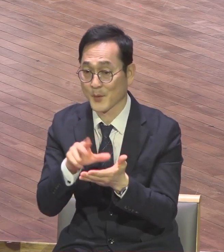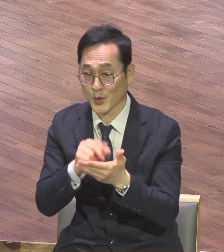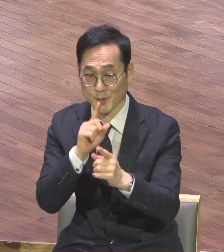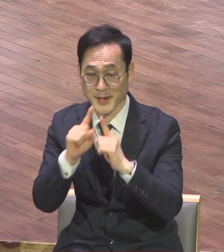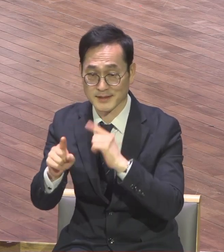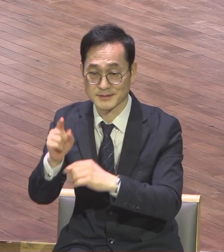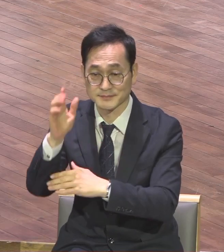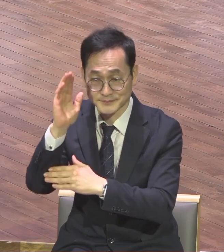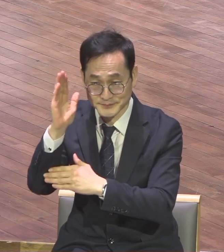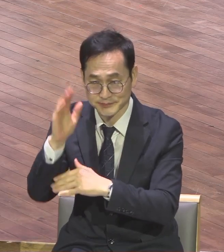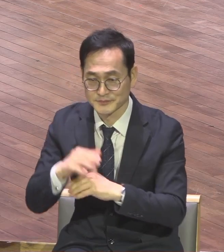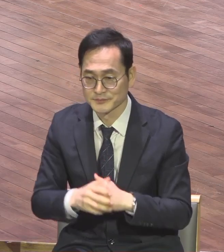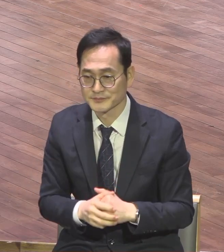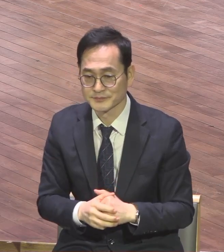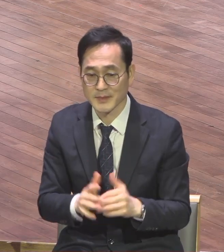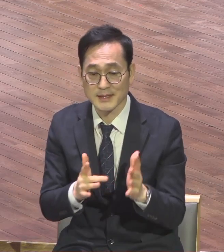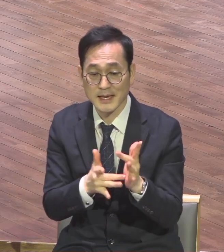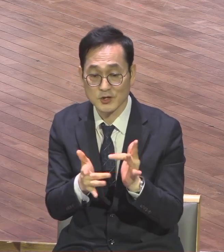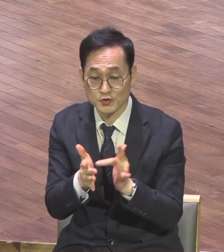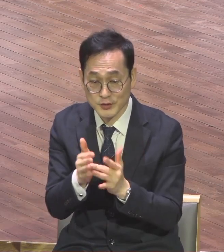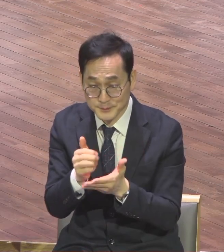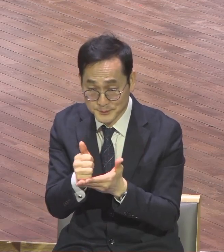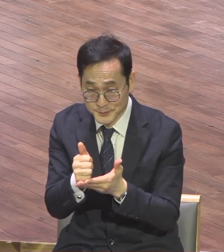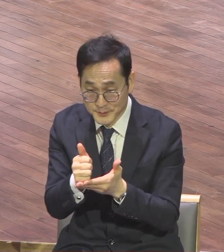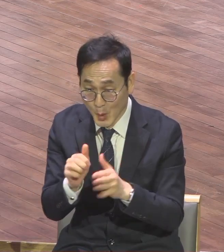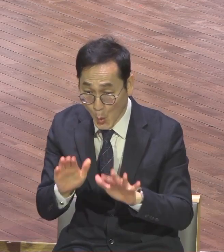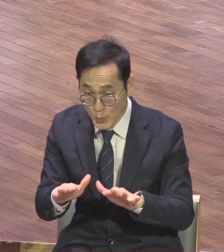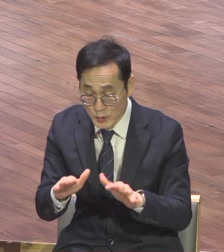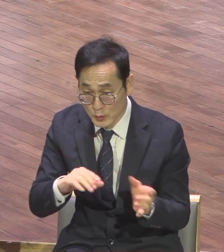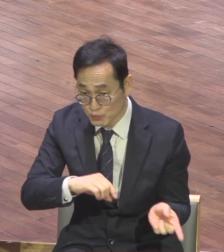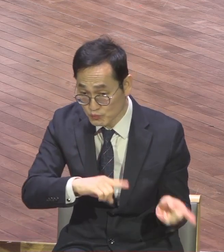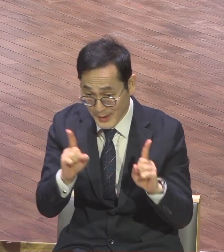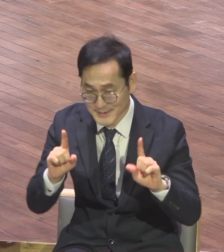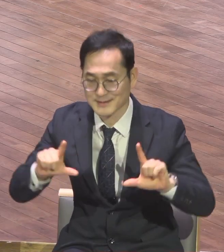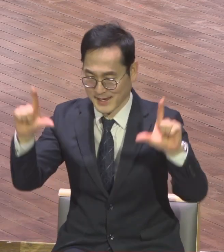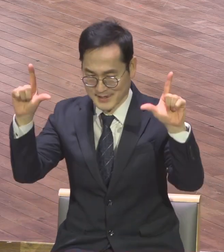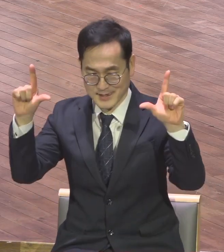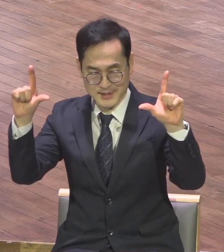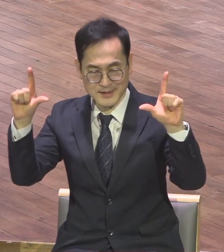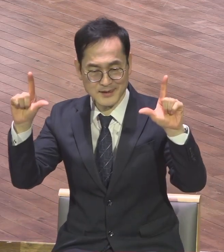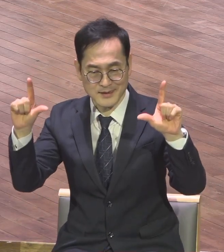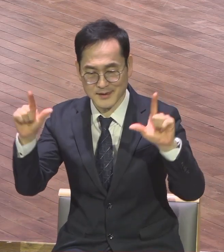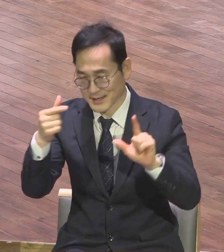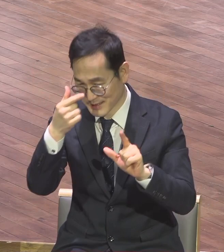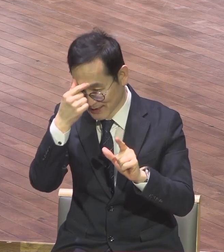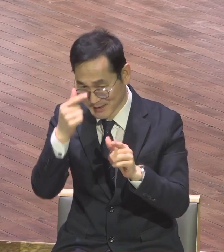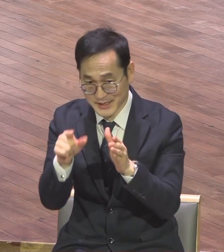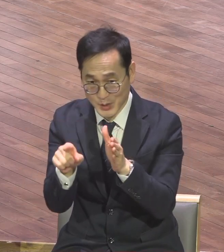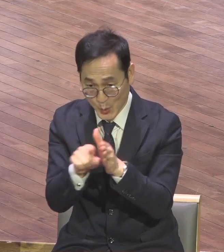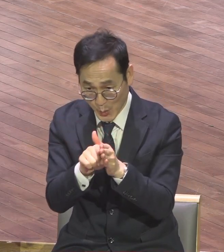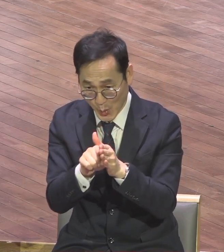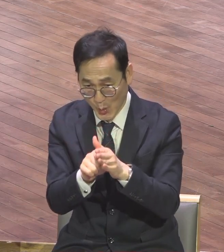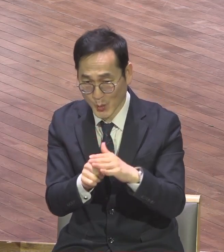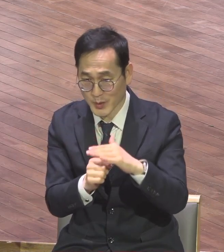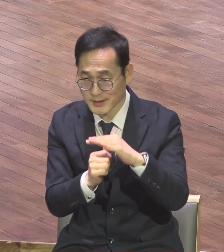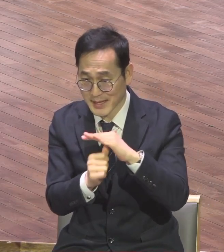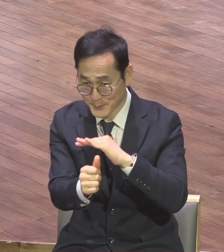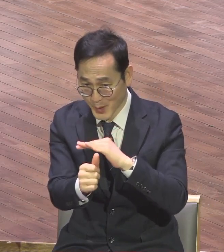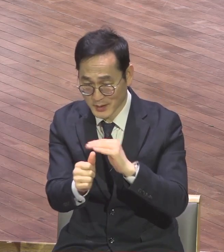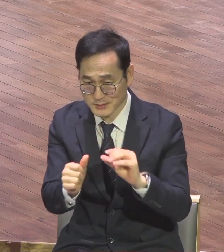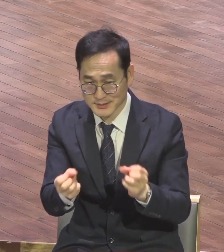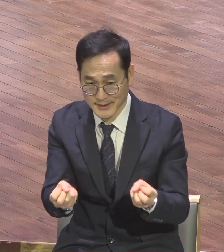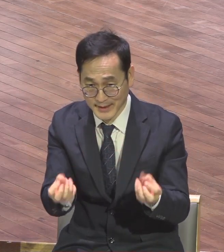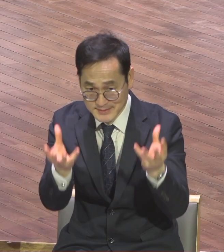예수님께서 죽음에서 부활하신 부활주일입니다. 기독교를 대표하는